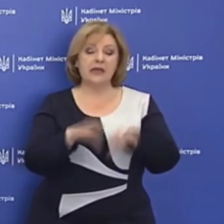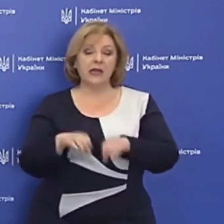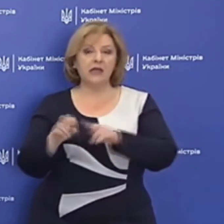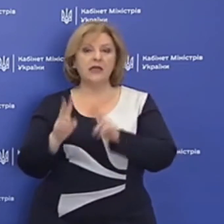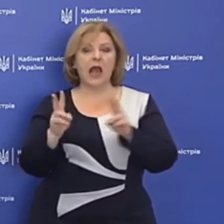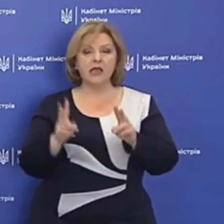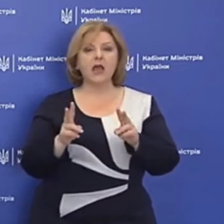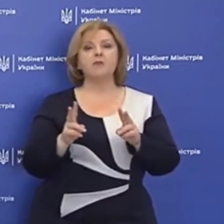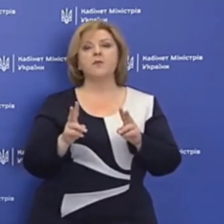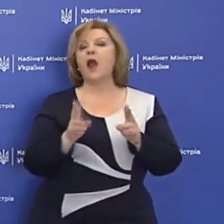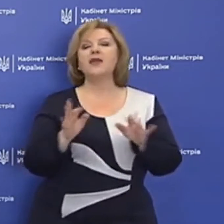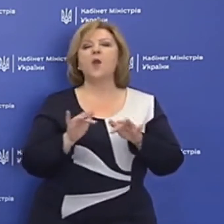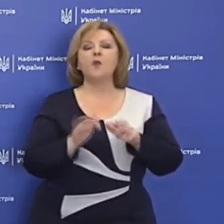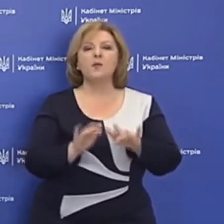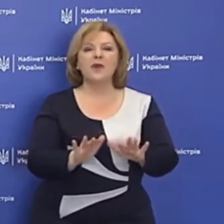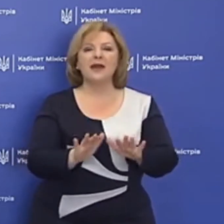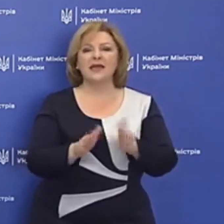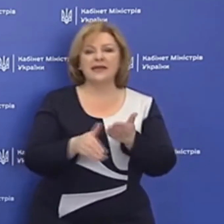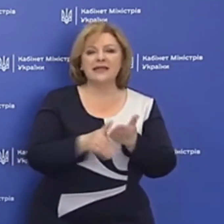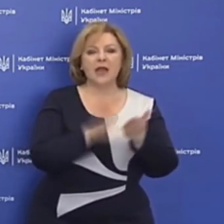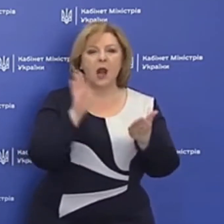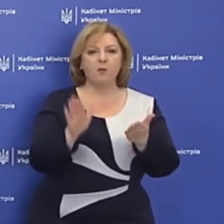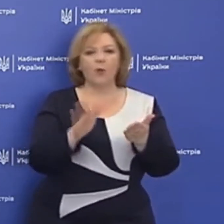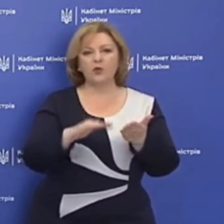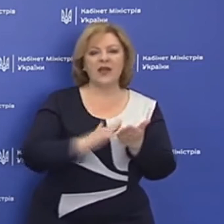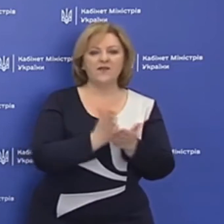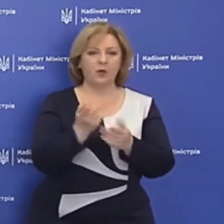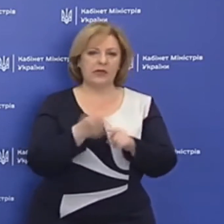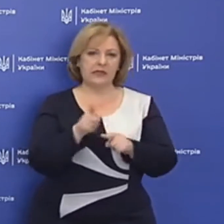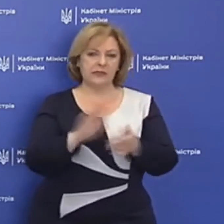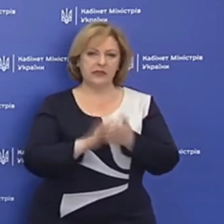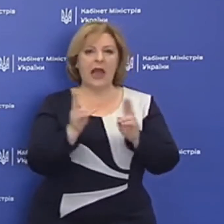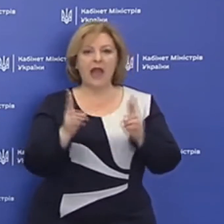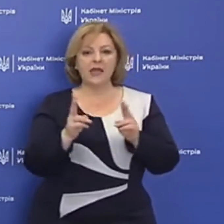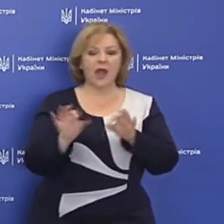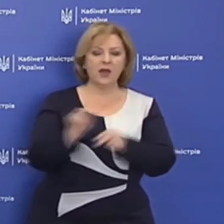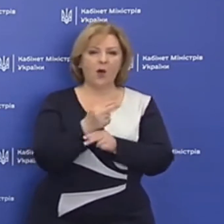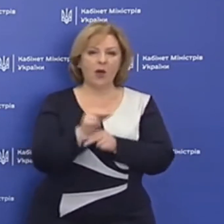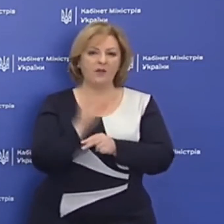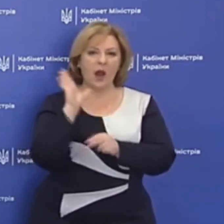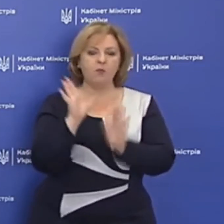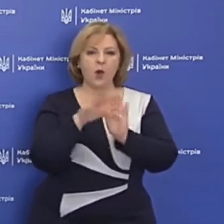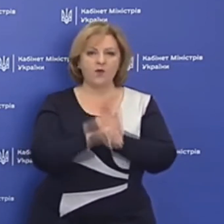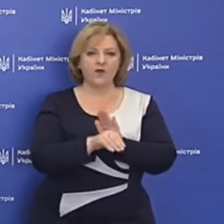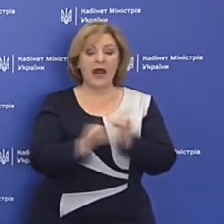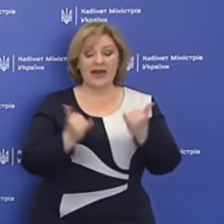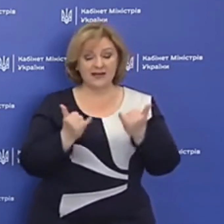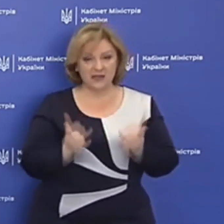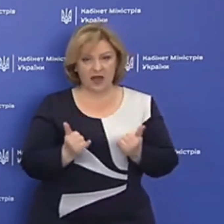яким саме, по якому механізму ми будемо виходити з цієї ситуації. Які коригування ми будемо вносити